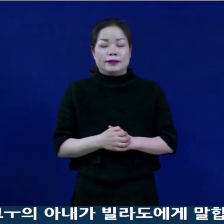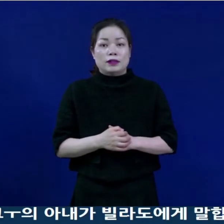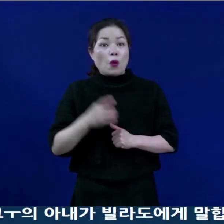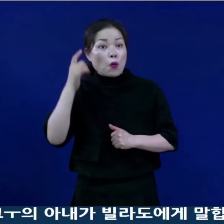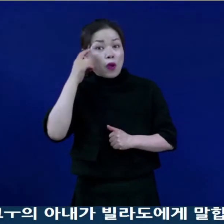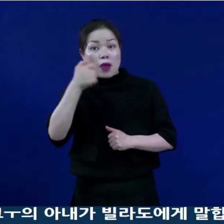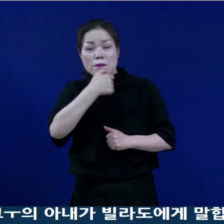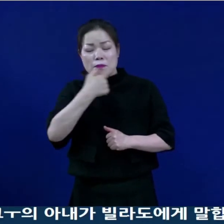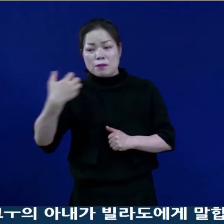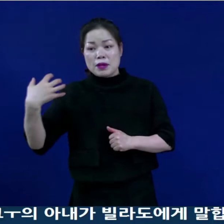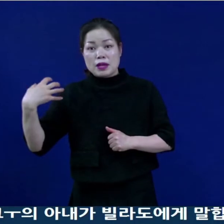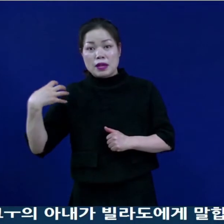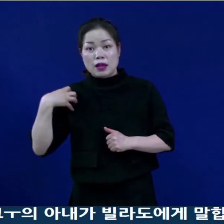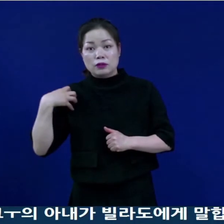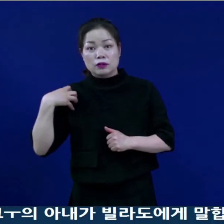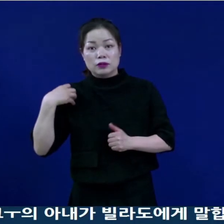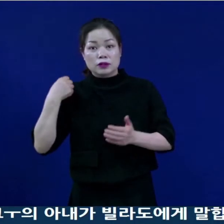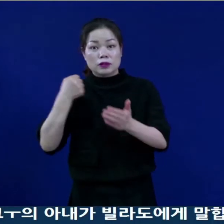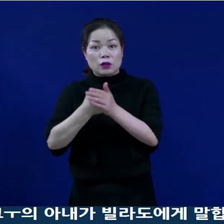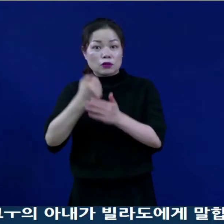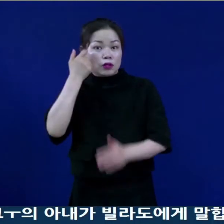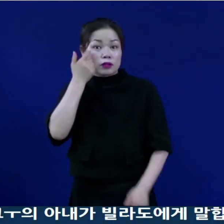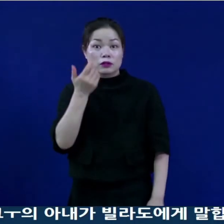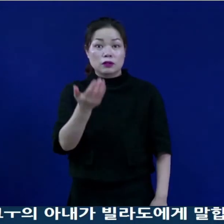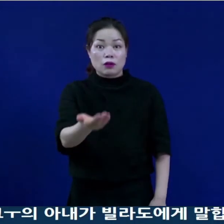왜 빌라도는 이런 결론을 내렸을까요? 그러면